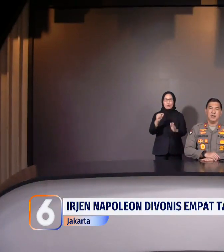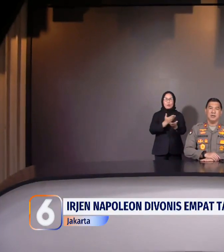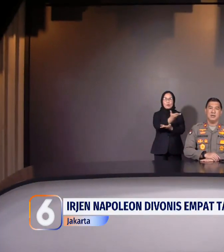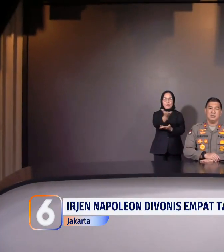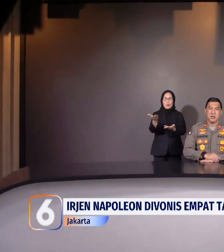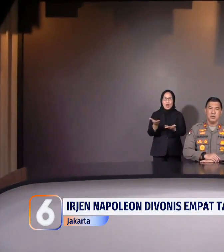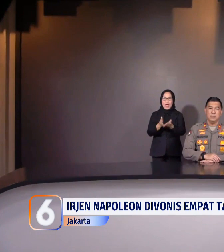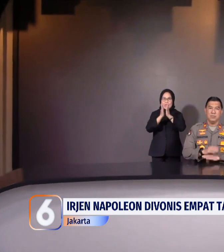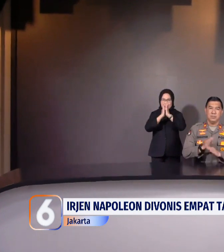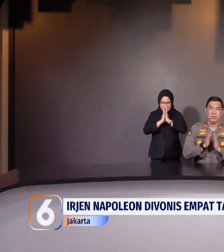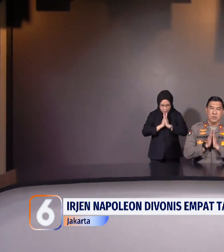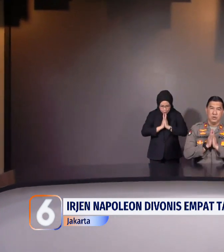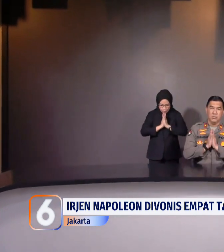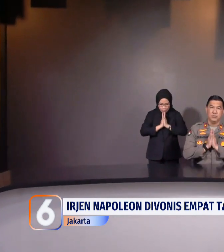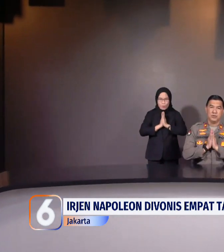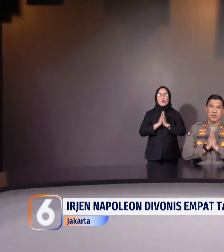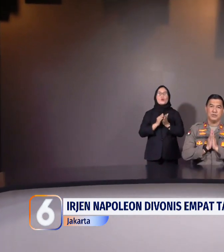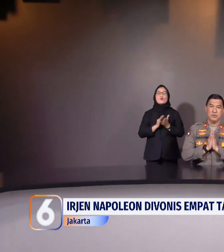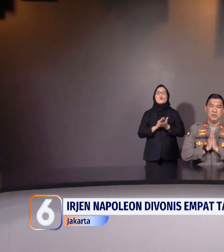2023 lalu